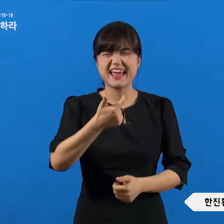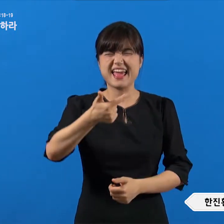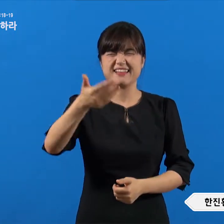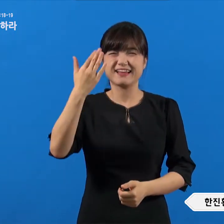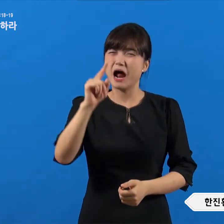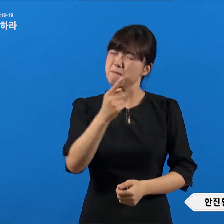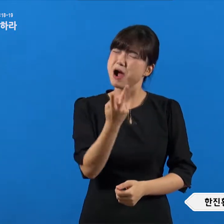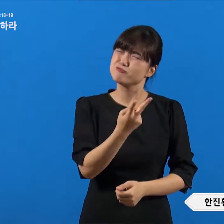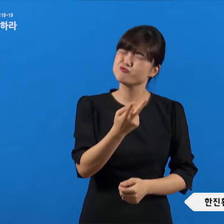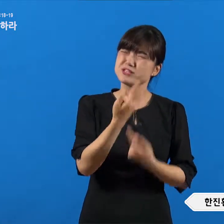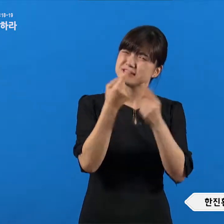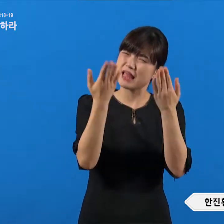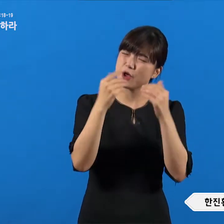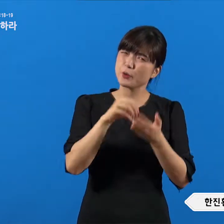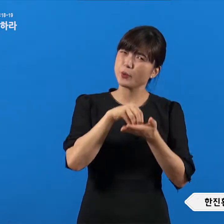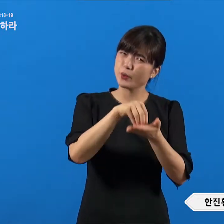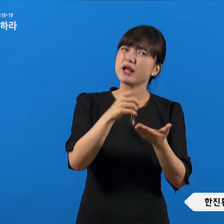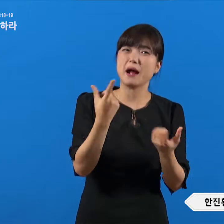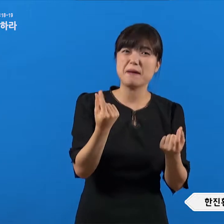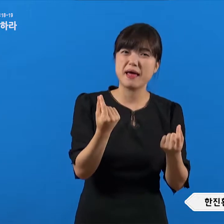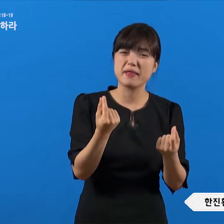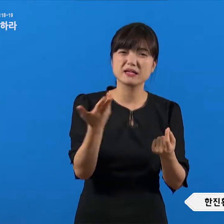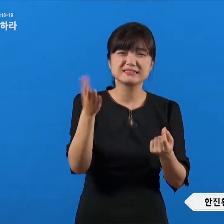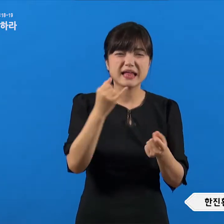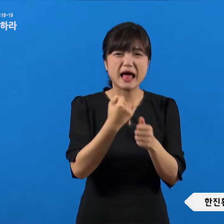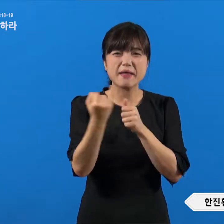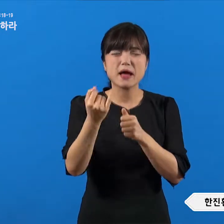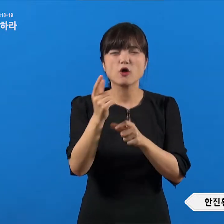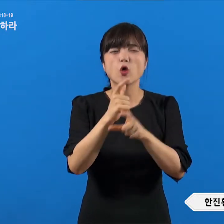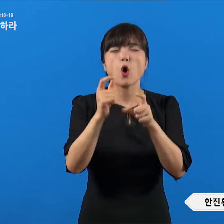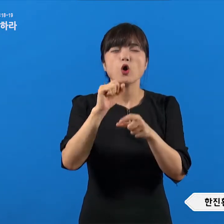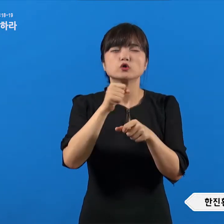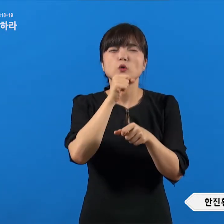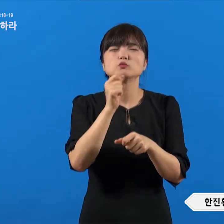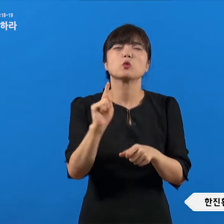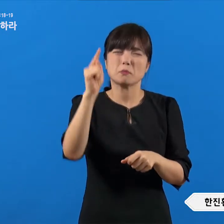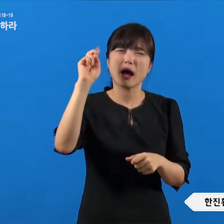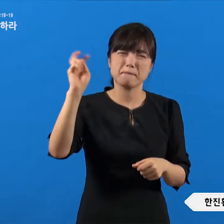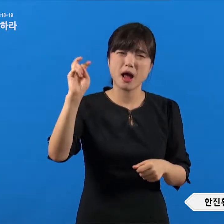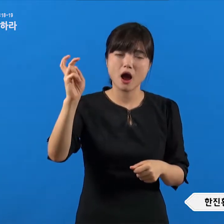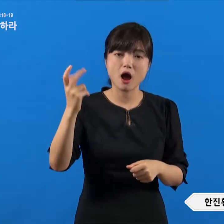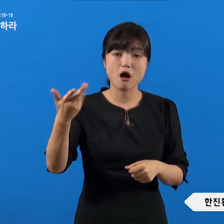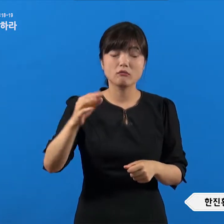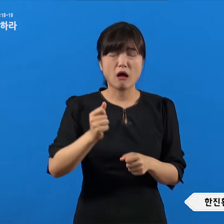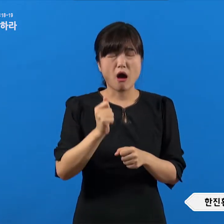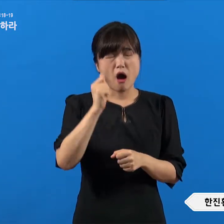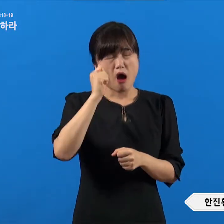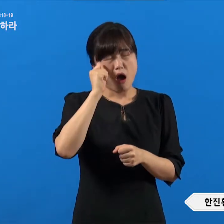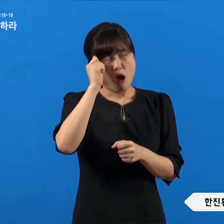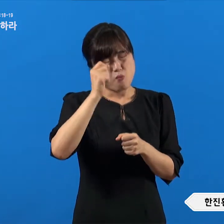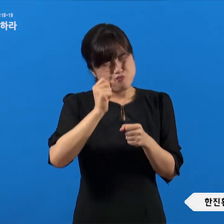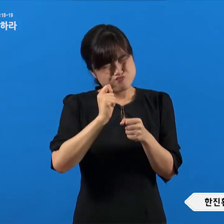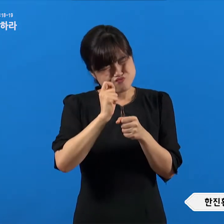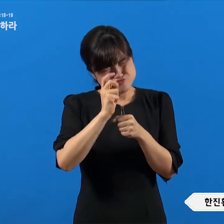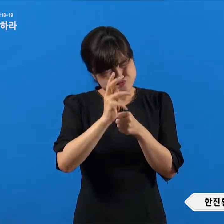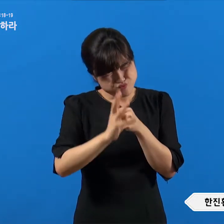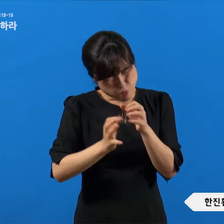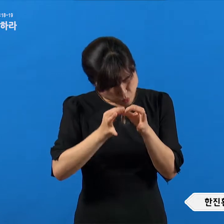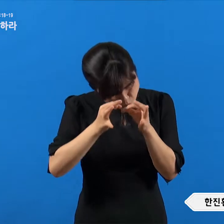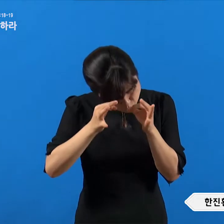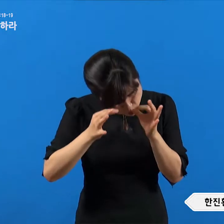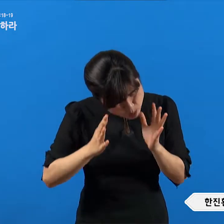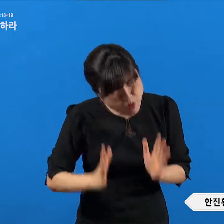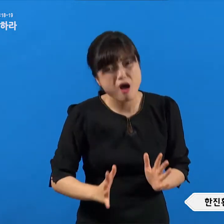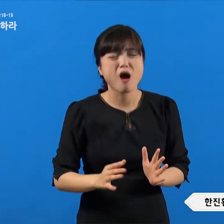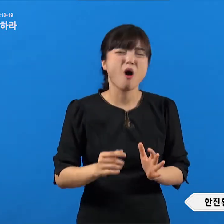옛날에 대학 입학 예비고사 아마 여자가 몇 점 더 맞은 모양이죠. 그걸 가지고 수십 년 전에 그 점수를 가지고 남편에게